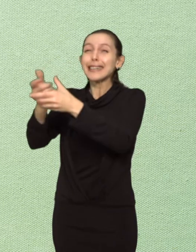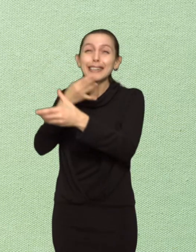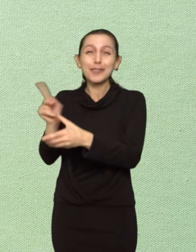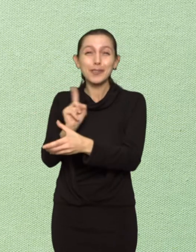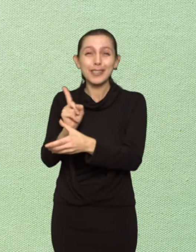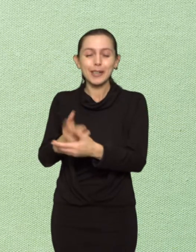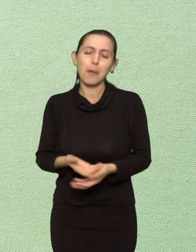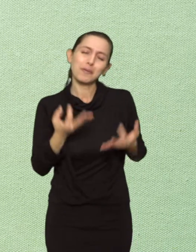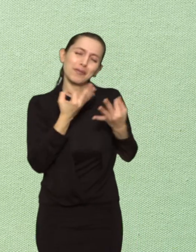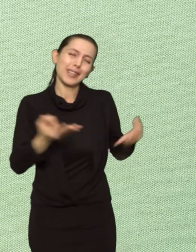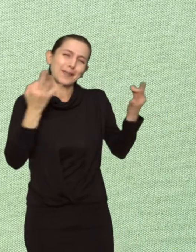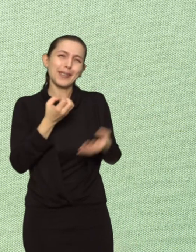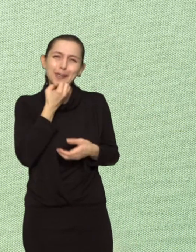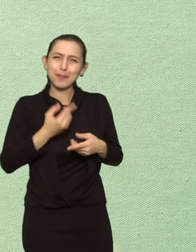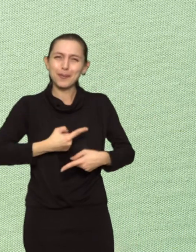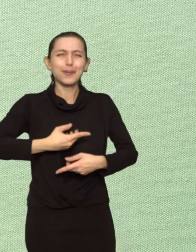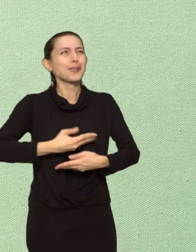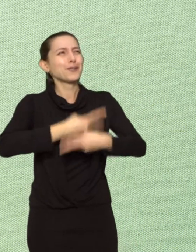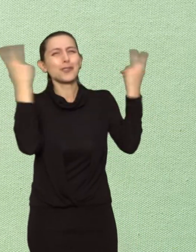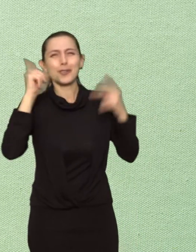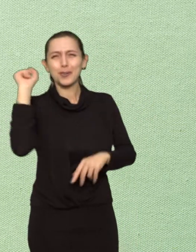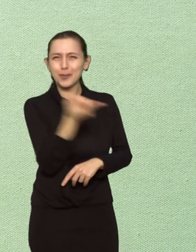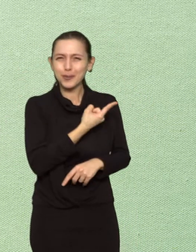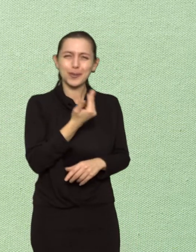Napoli. Va bene, buongiorno a tutte e a tutti.